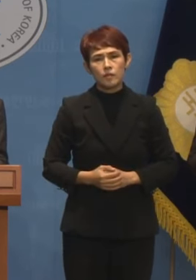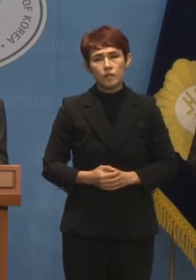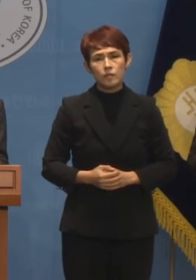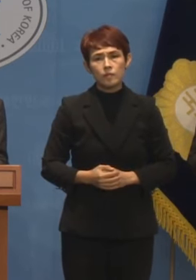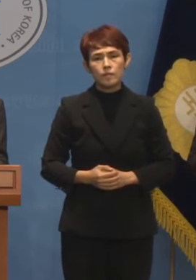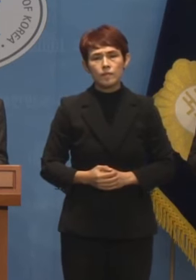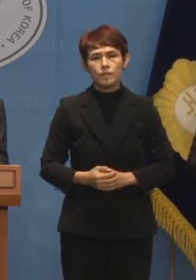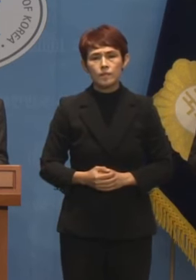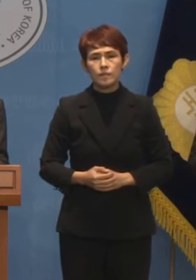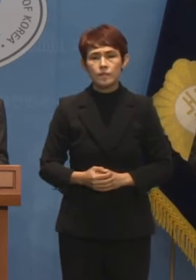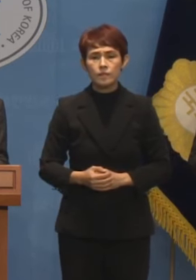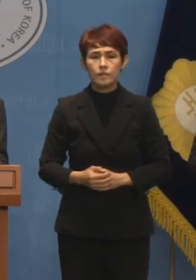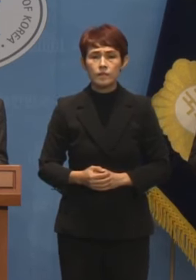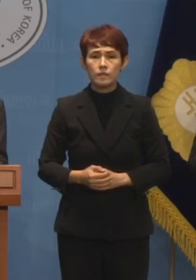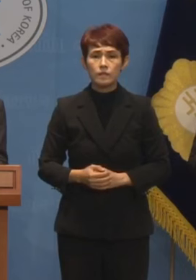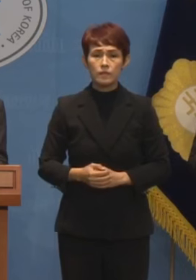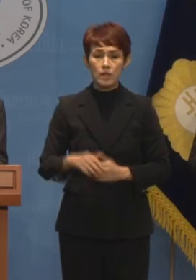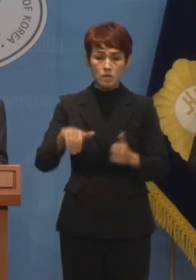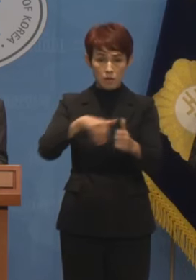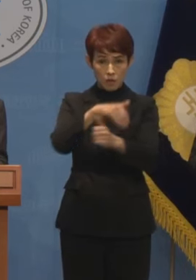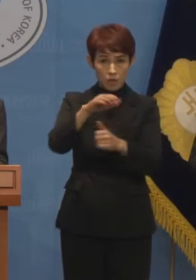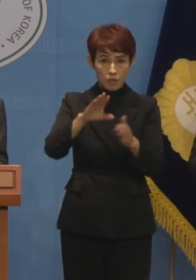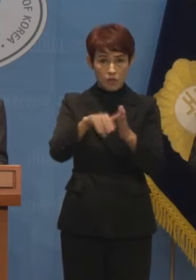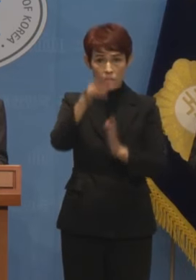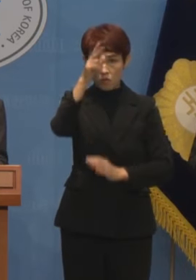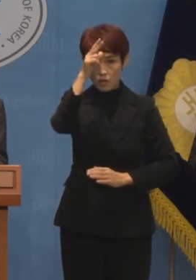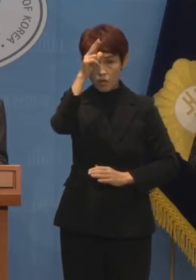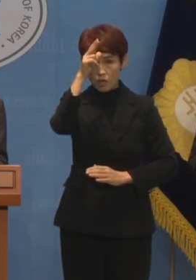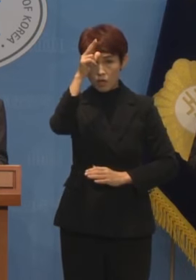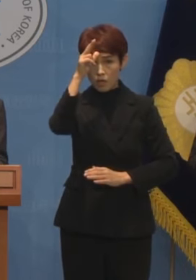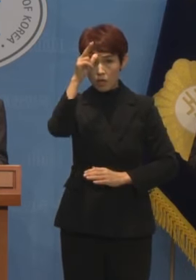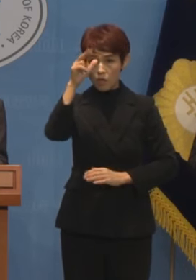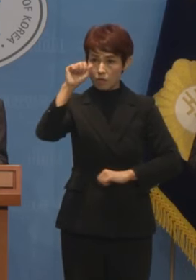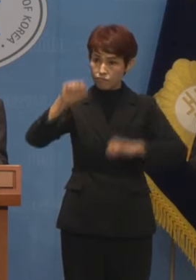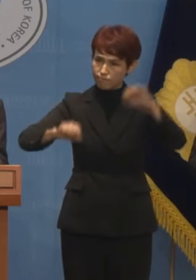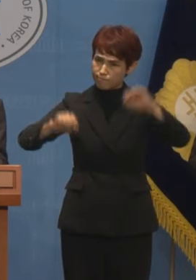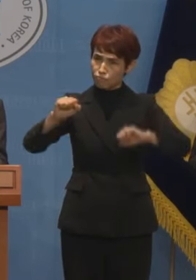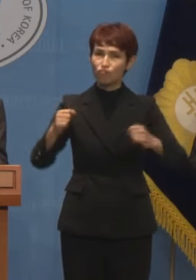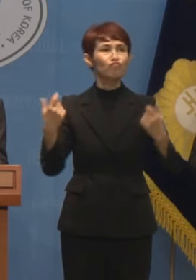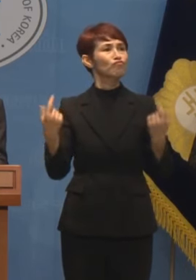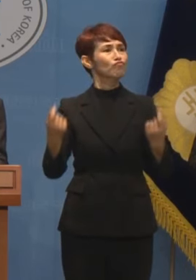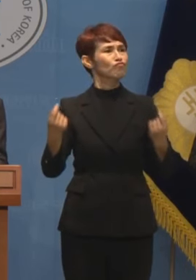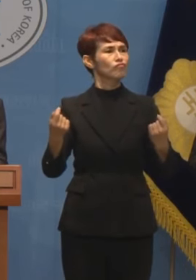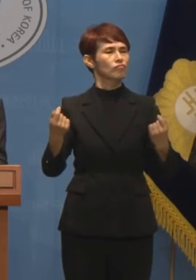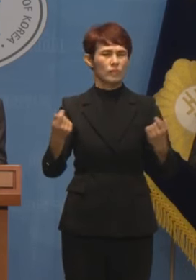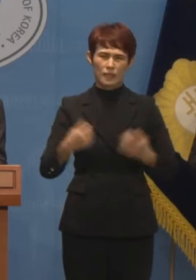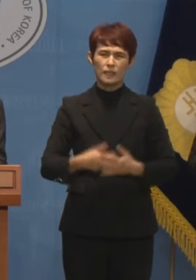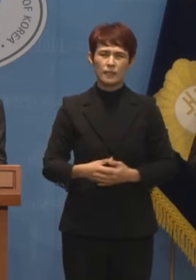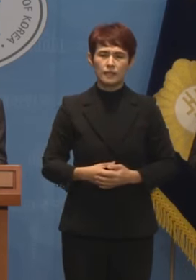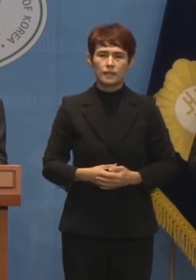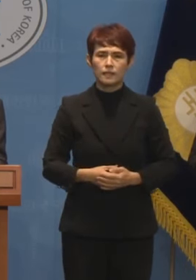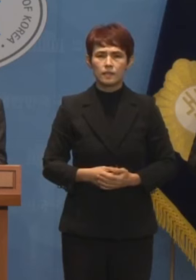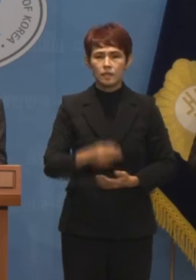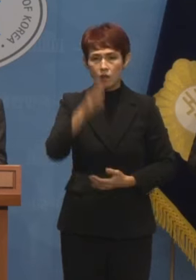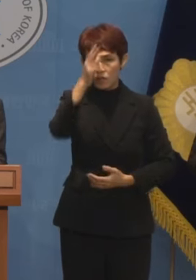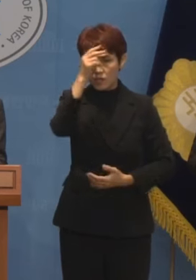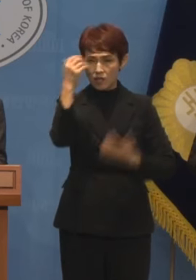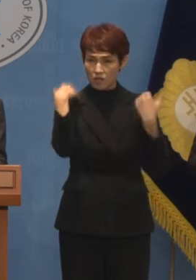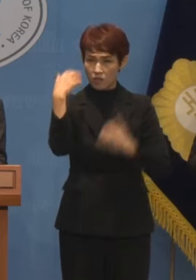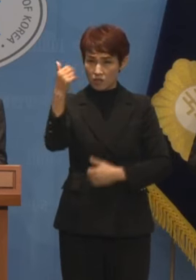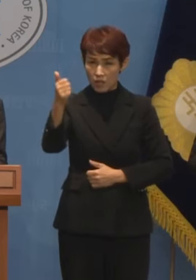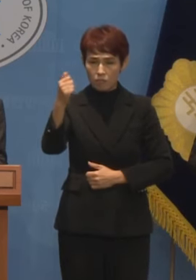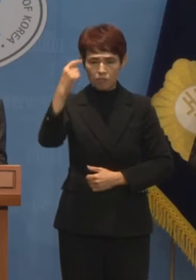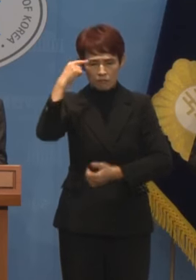이 같은 엄중한 상황에도 경찰의 태도는 여전히 변함이 없습니다. 경찰 지휘부는 어떤